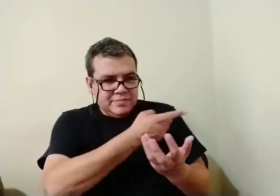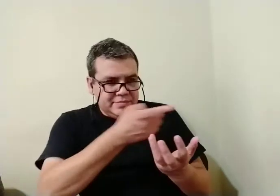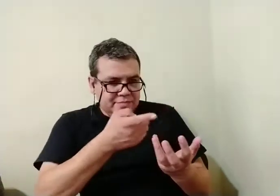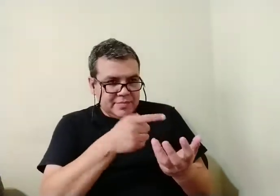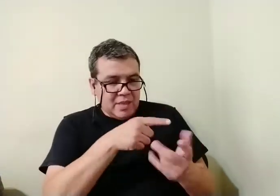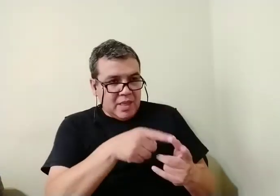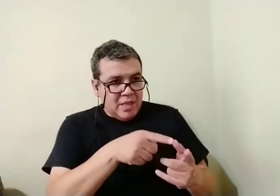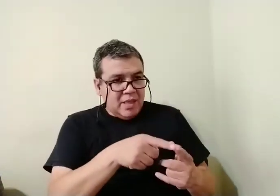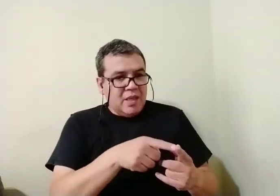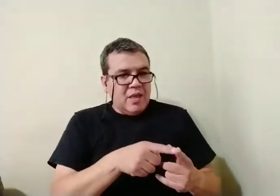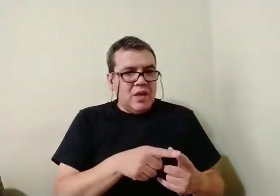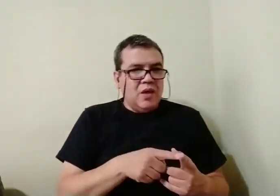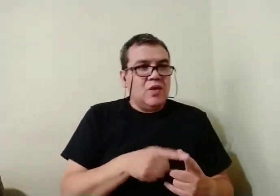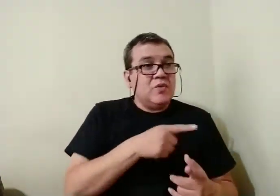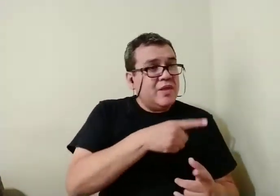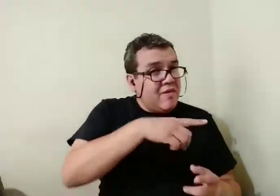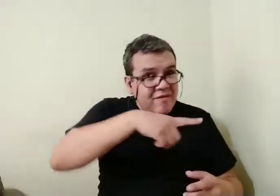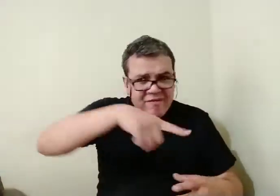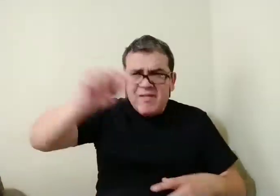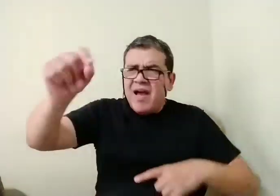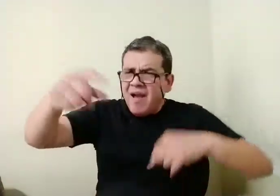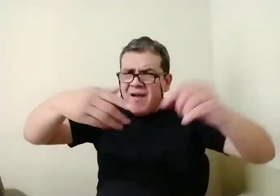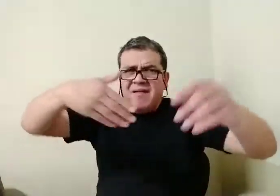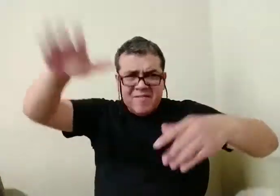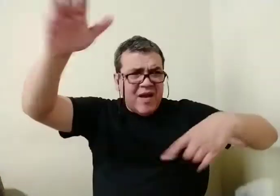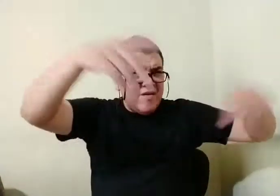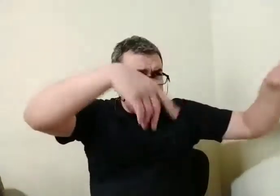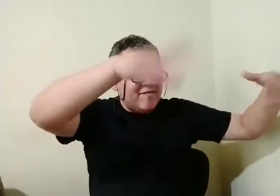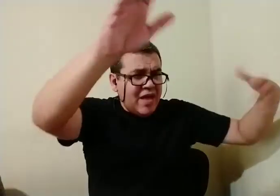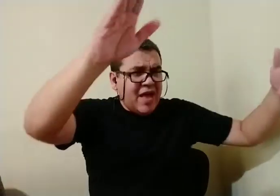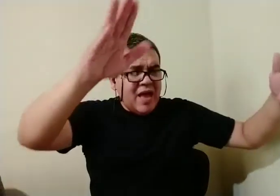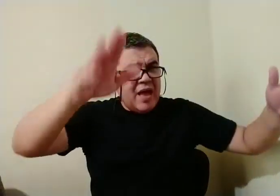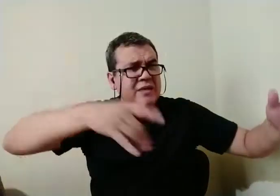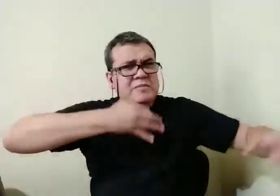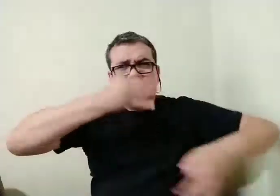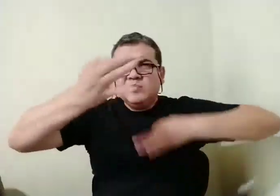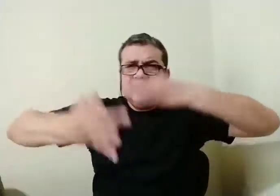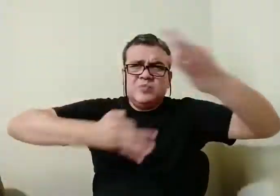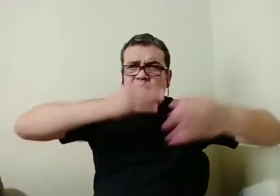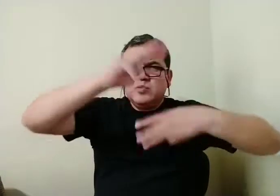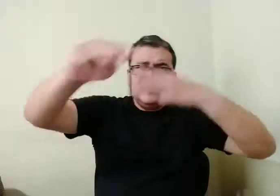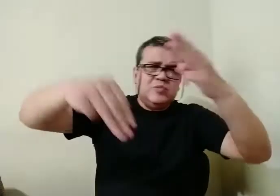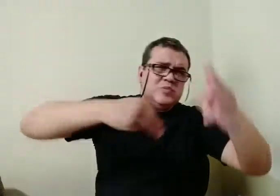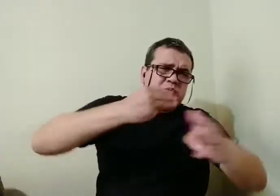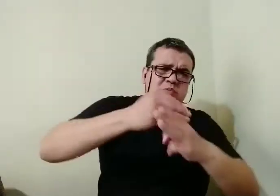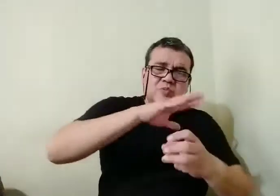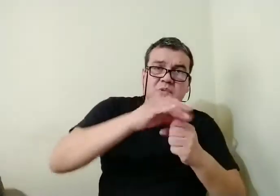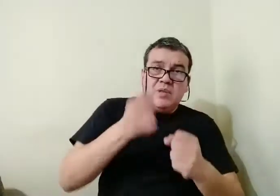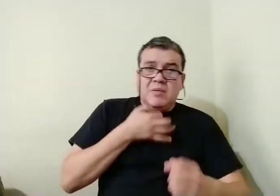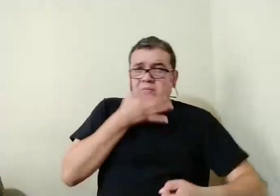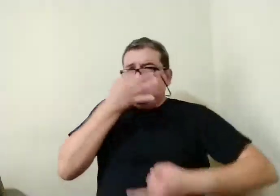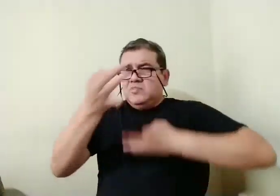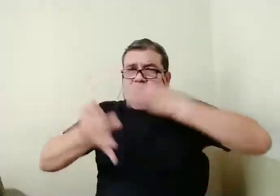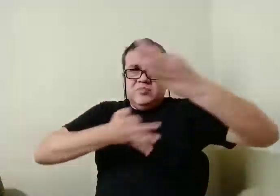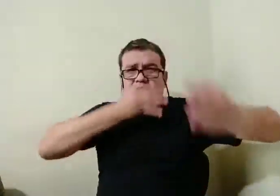id por todo el mundo y predicad el Evangelio a toda criatura.